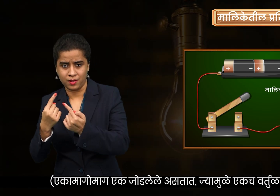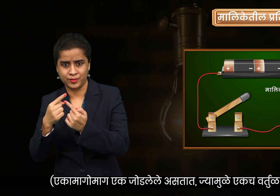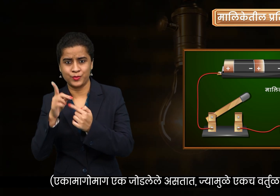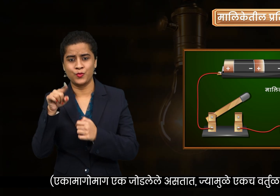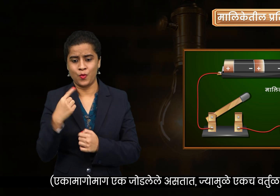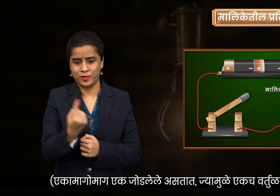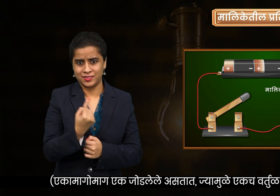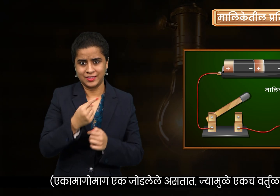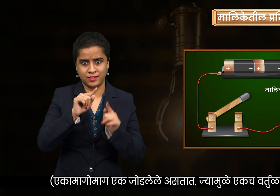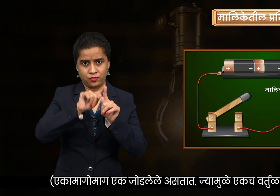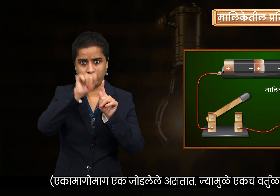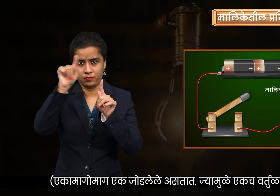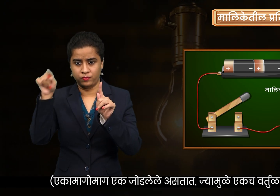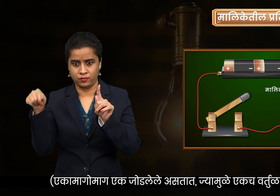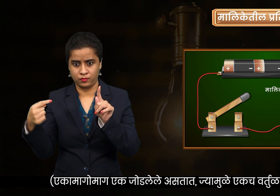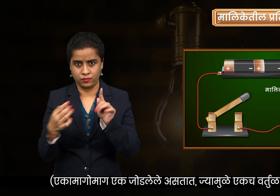होते.